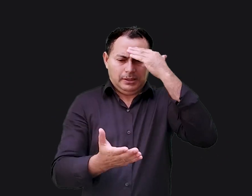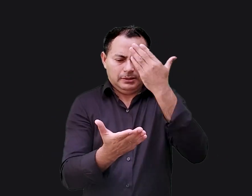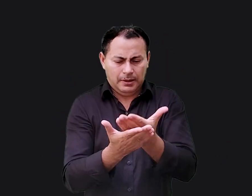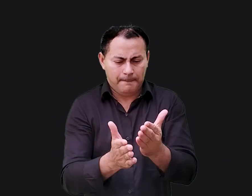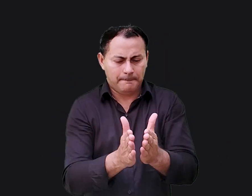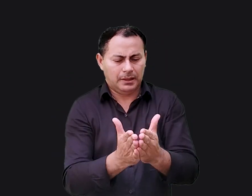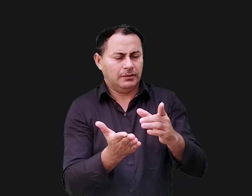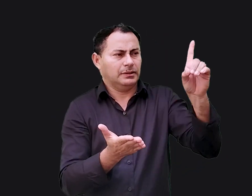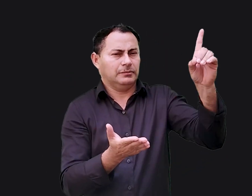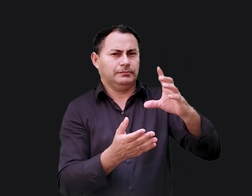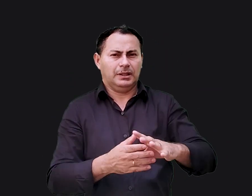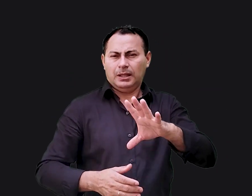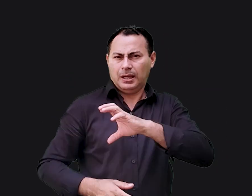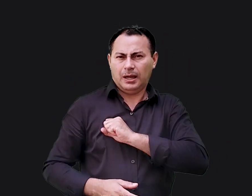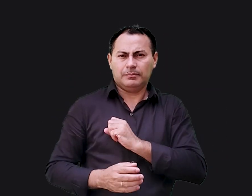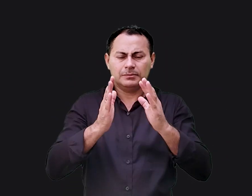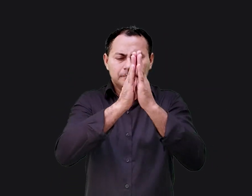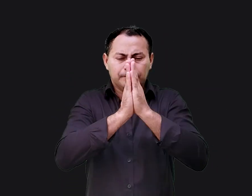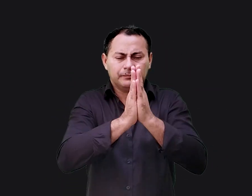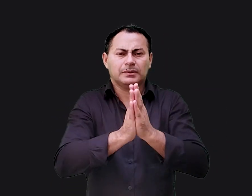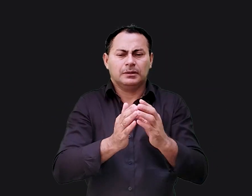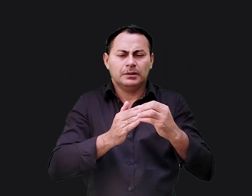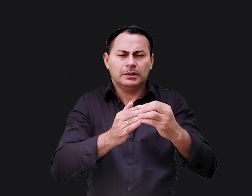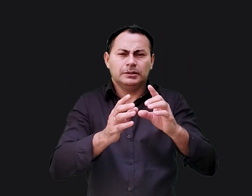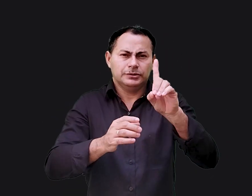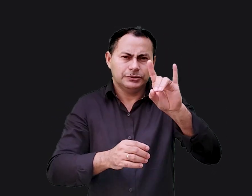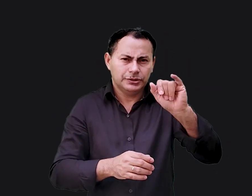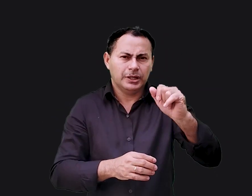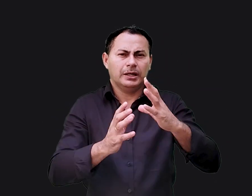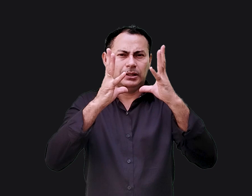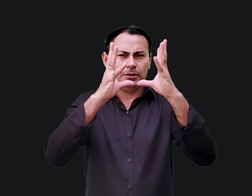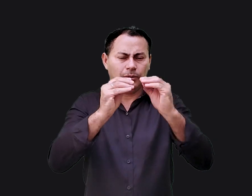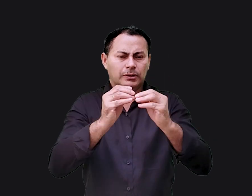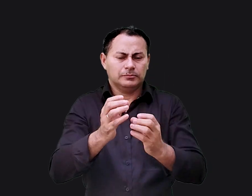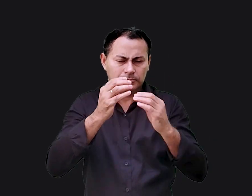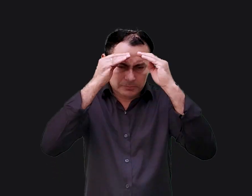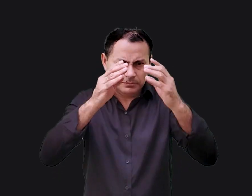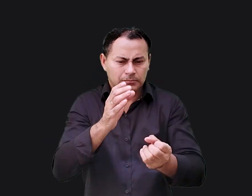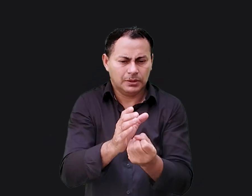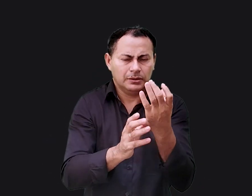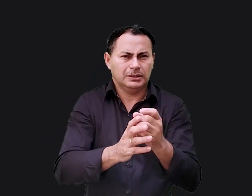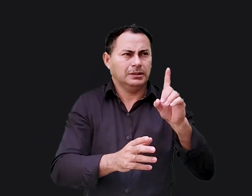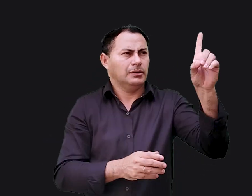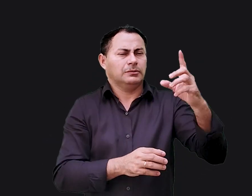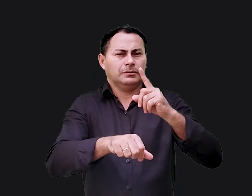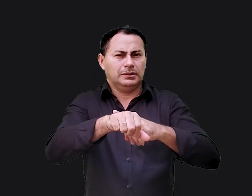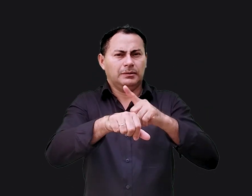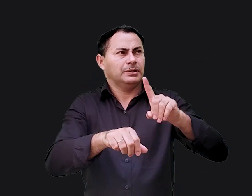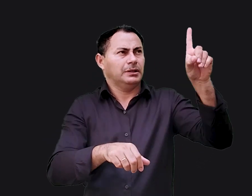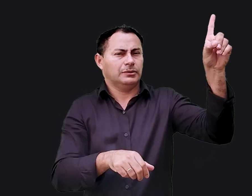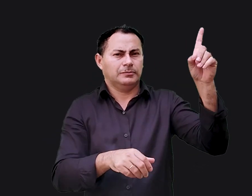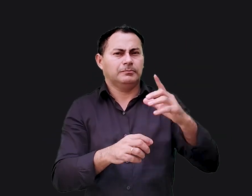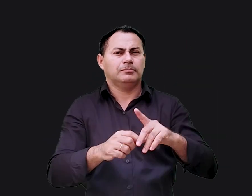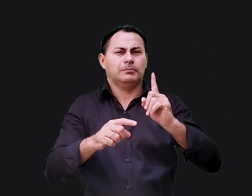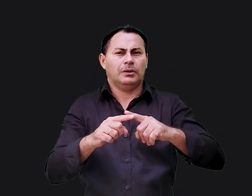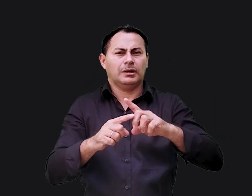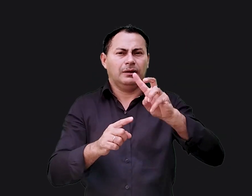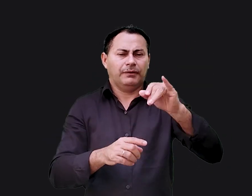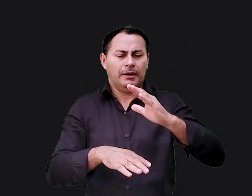homem crê na palavra de Deus, ele a ama, medita nela de dia e de noite, ele a obedece e produz frutos de Deus no tempo de Deus, porque ele